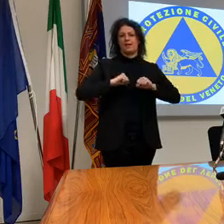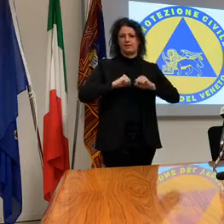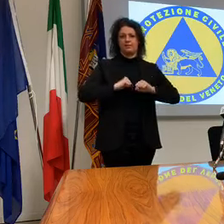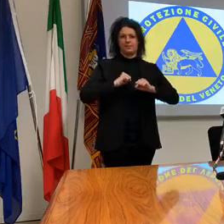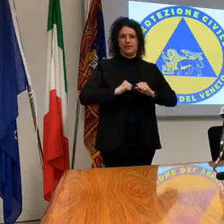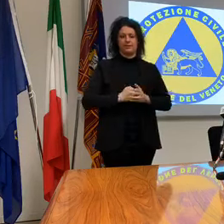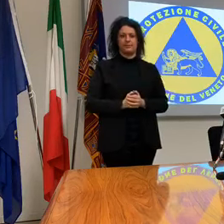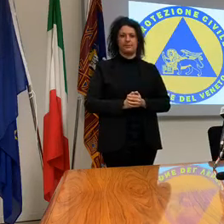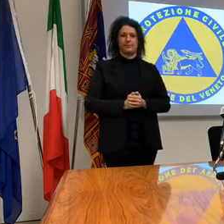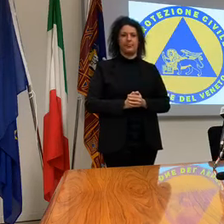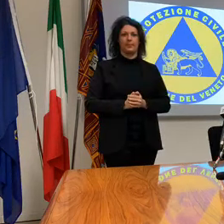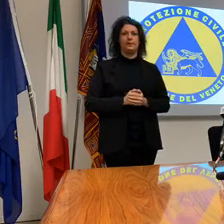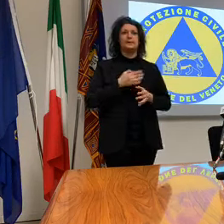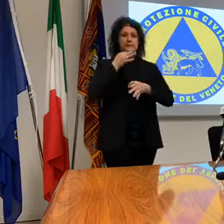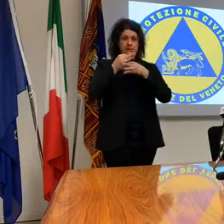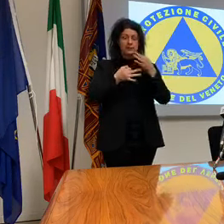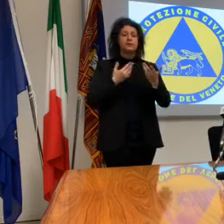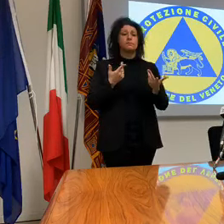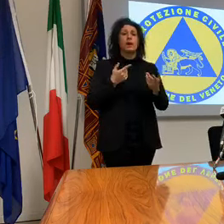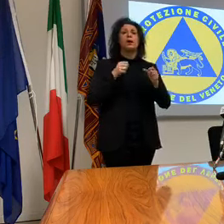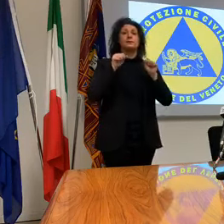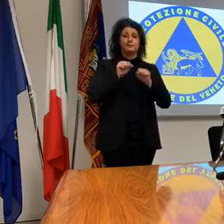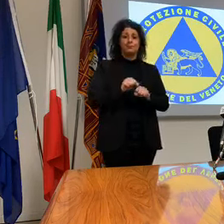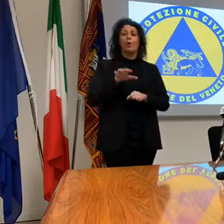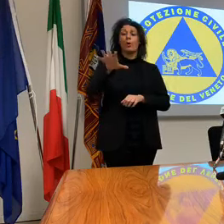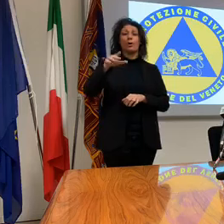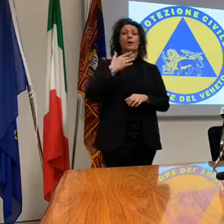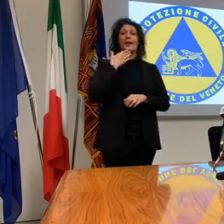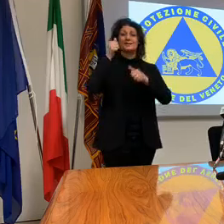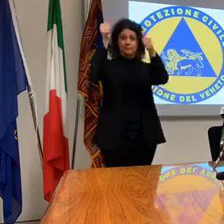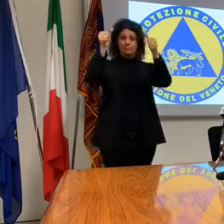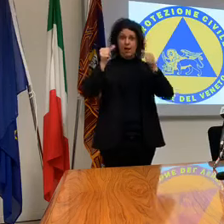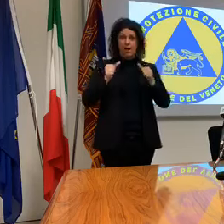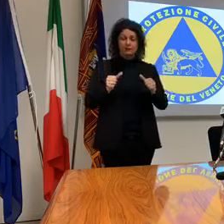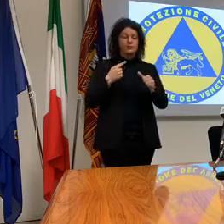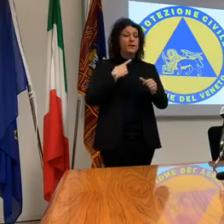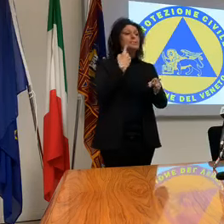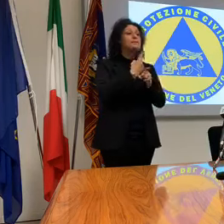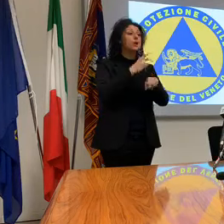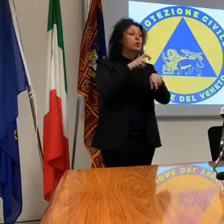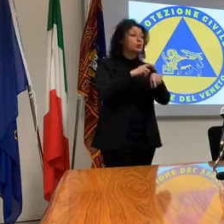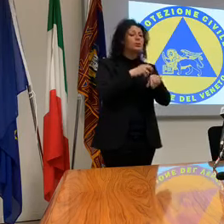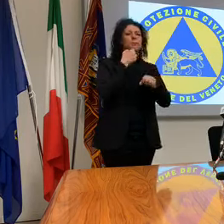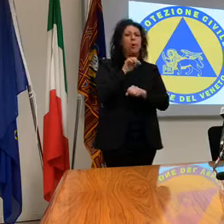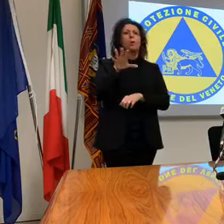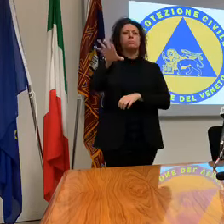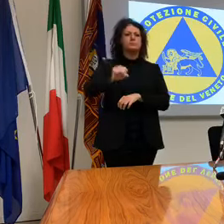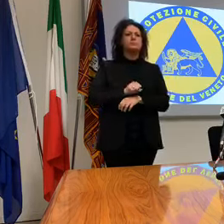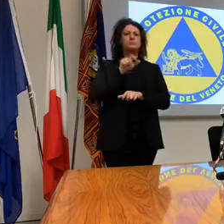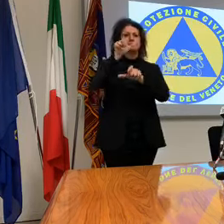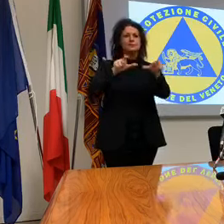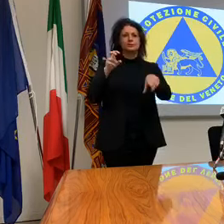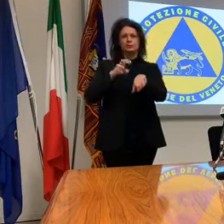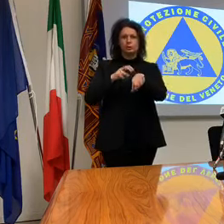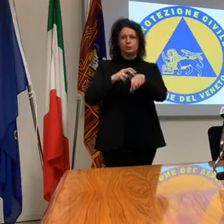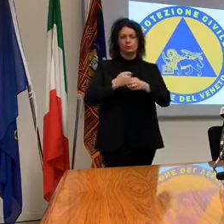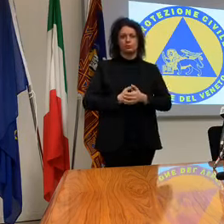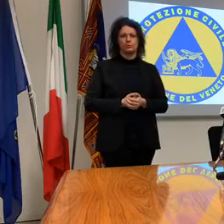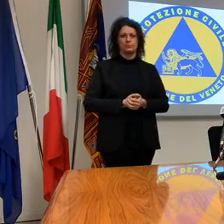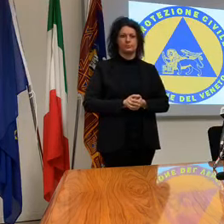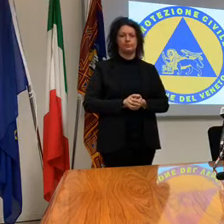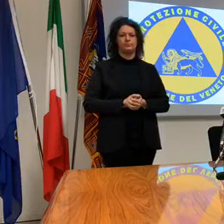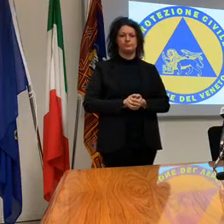aziende sanitarie possono andare a attingere anche da quel bando quando ci sarà la necessità appunto di attivare anche eventualmente insomma nuovi